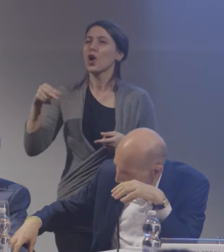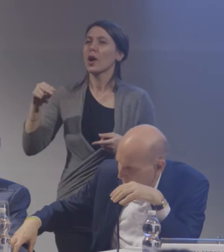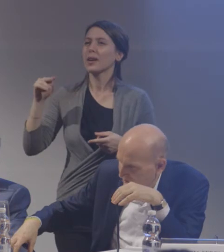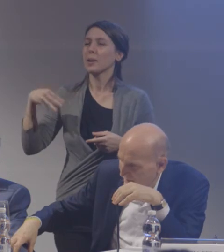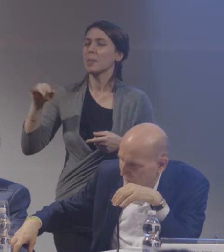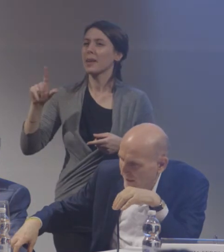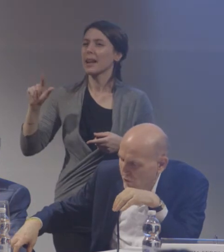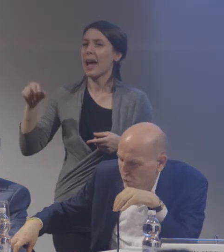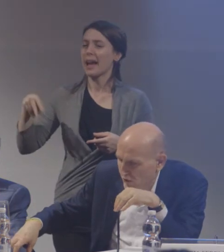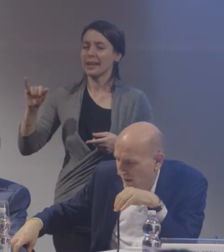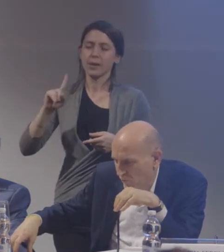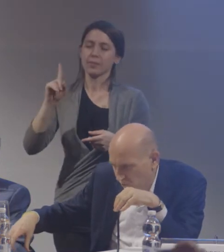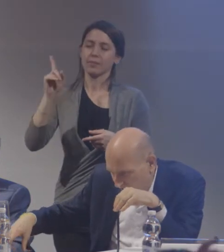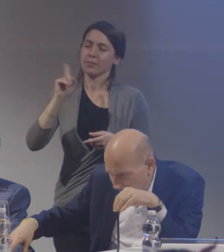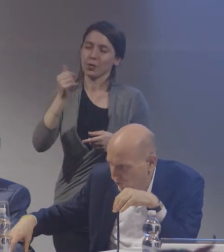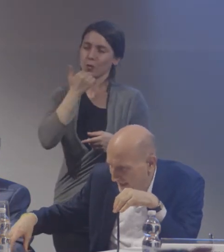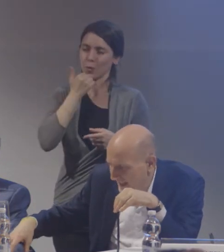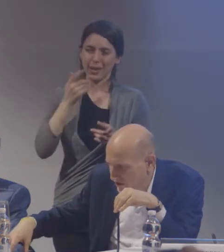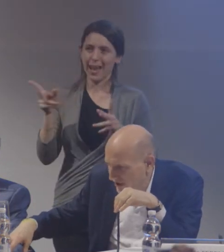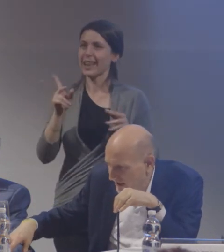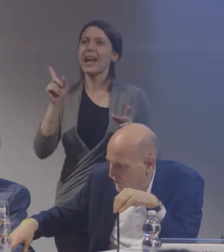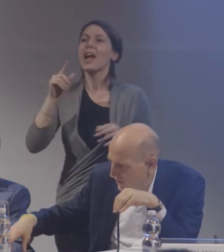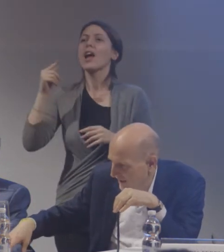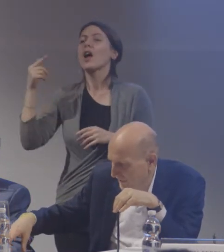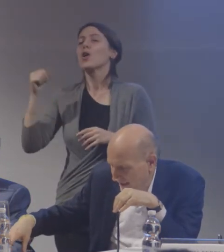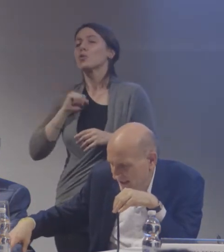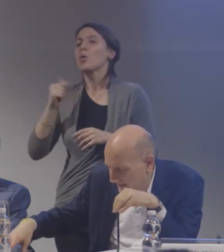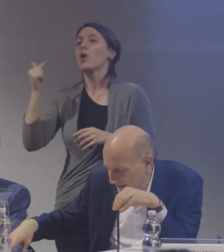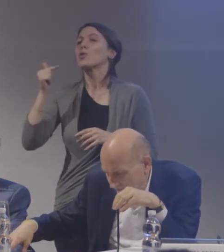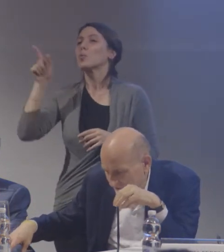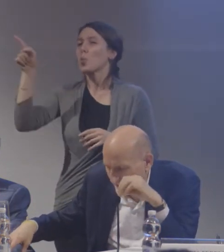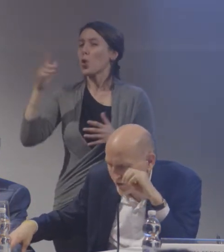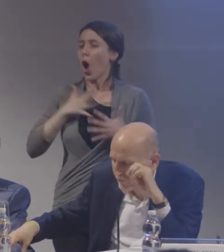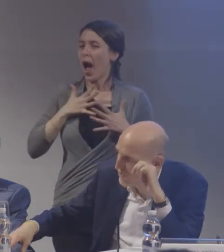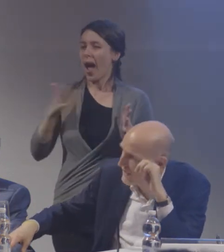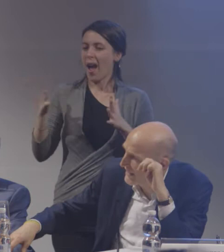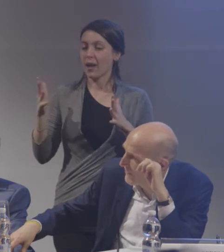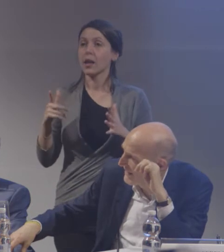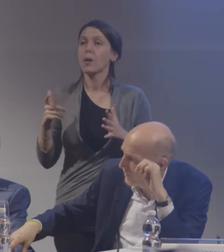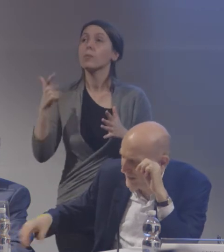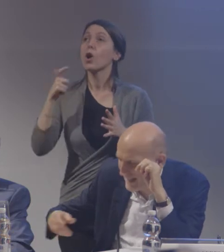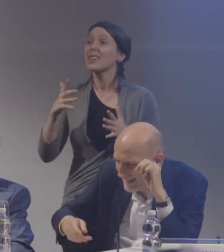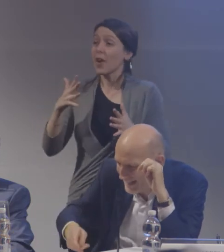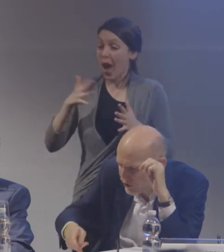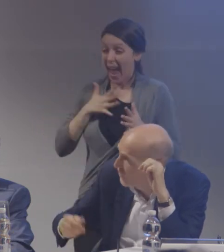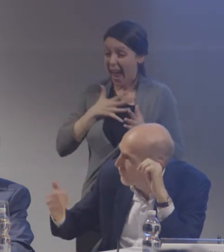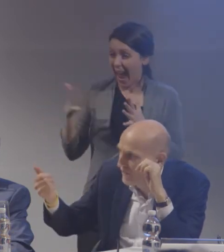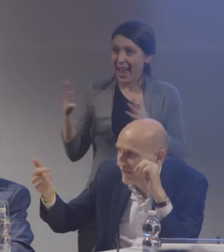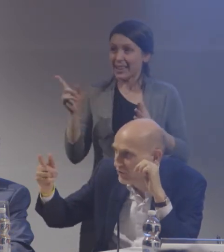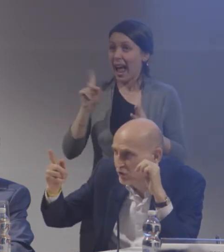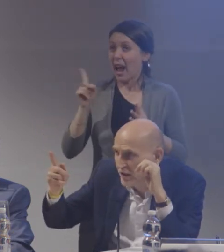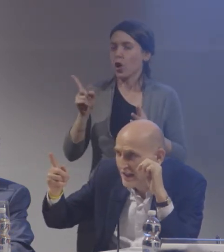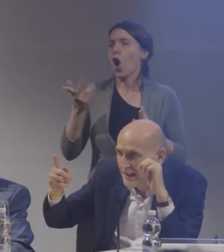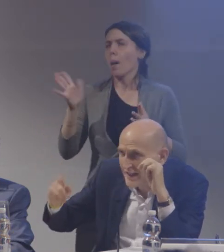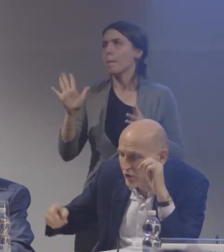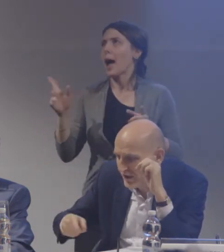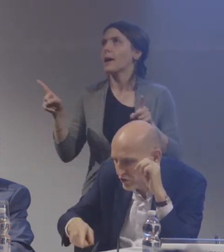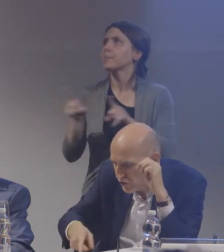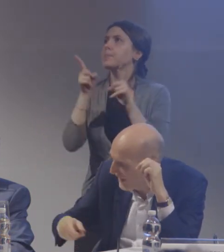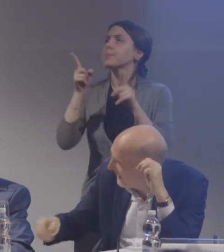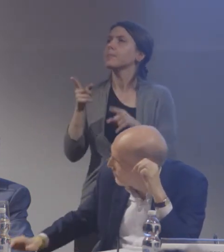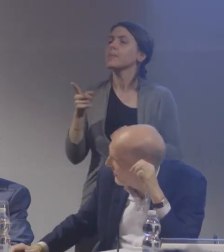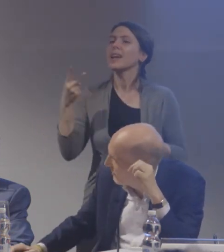la generazione di Tullio De Mauro, dico della generazione, anche perché sì, sebbene non fossero esattamente coetanei, l'accenno che ha fatto